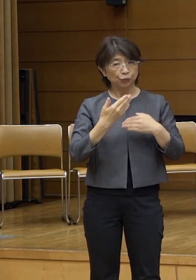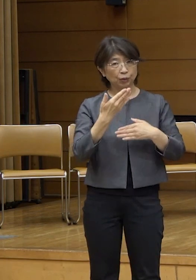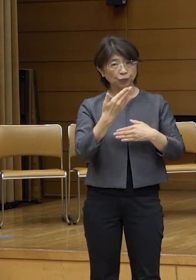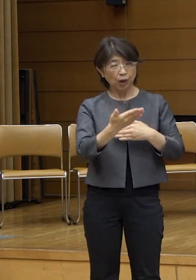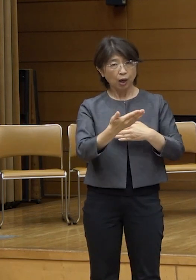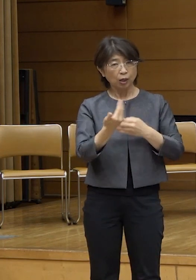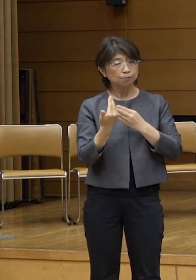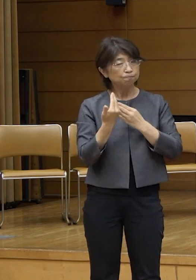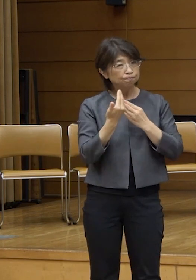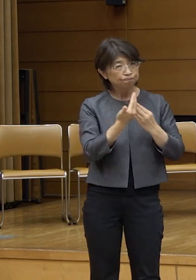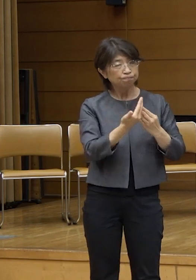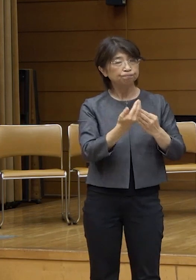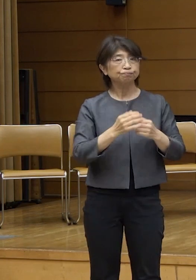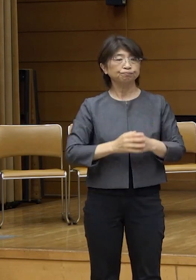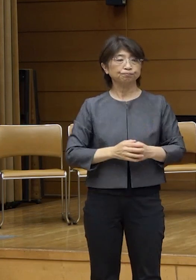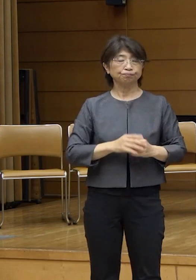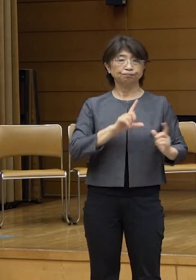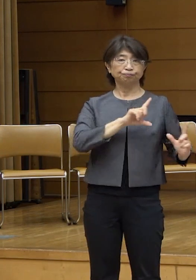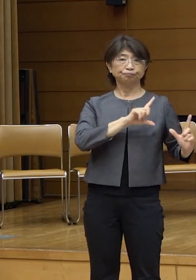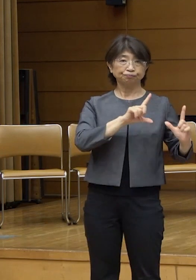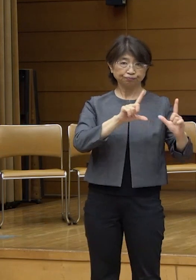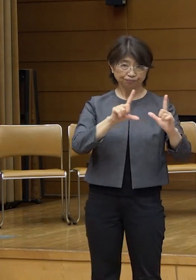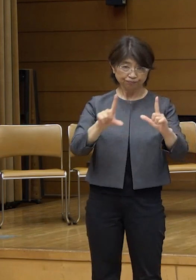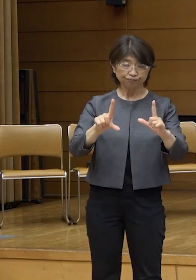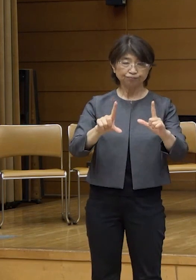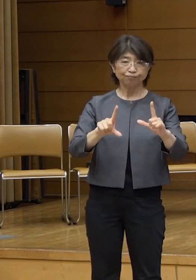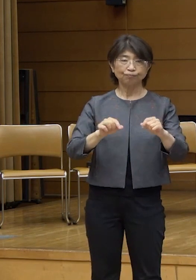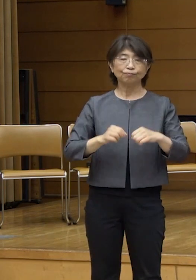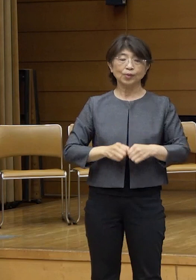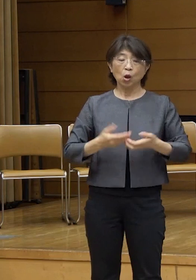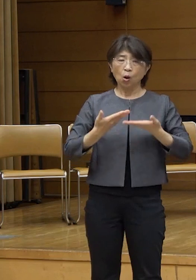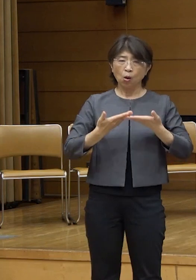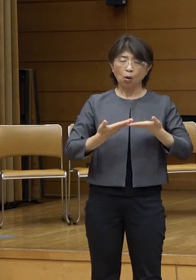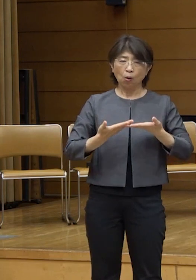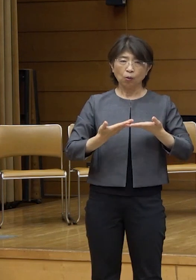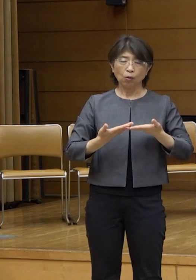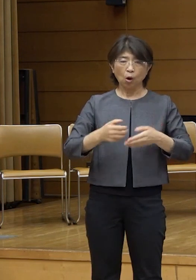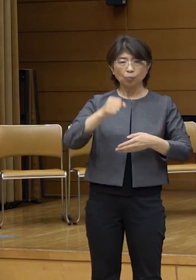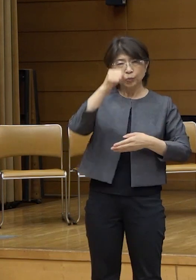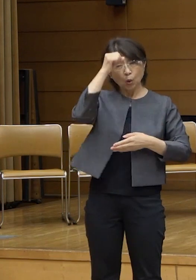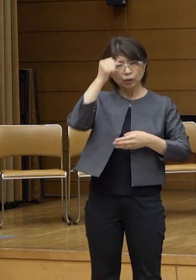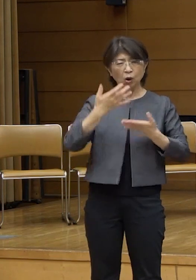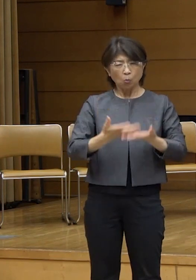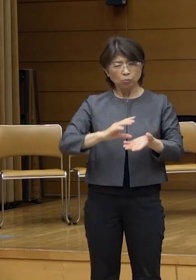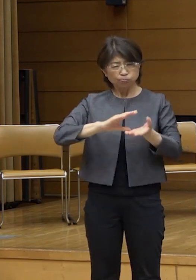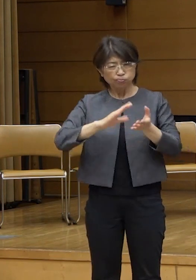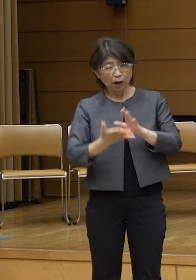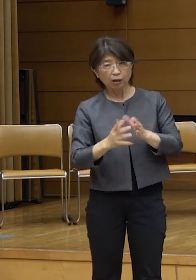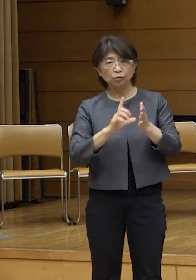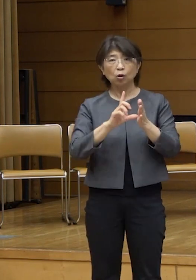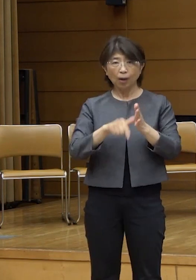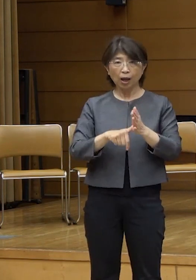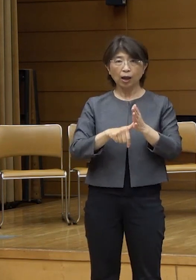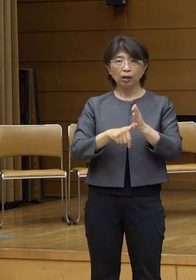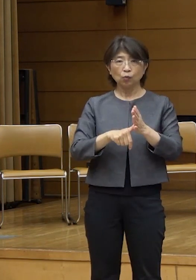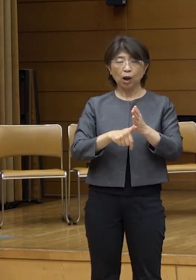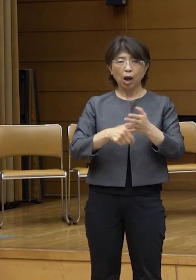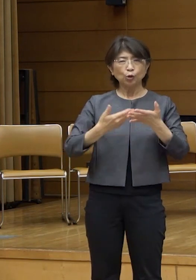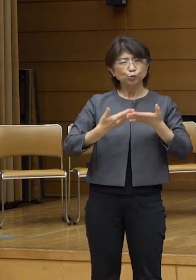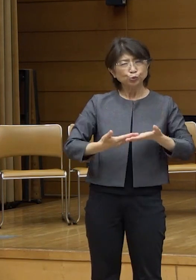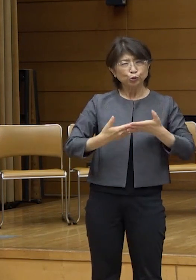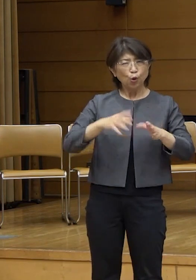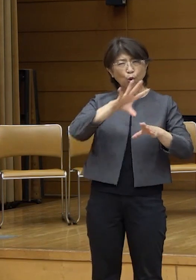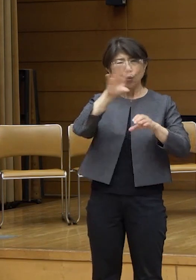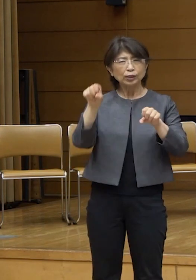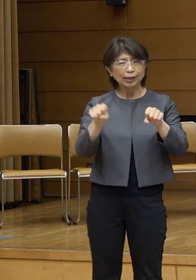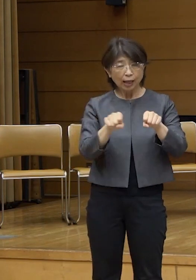かがでしょうか。 まず重症化した場合、重症者が出た場合という、これは重症コーディネーターの方で、ここには